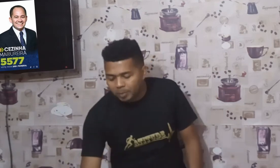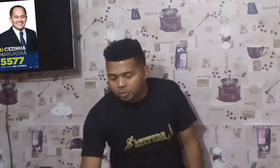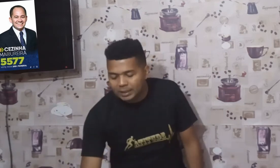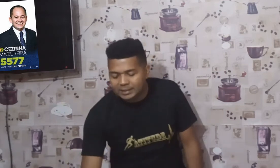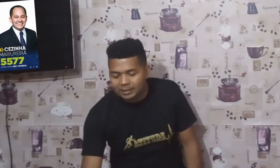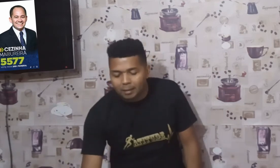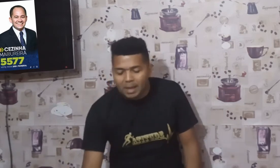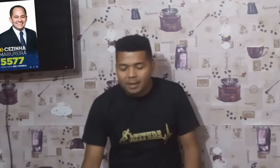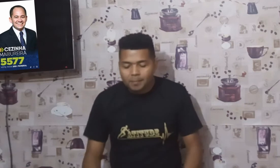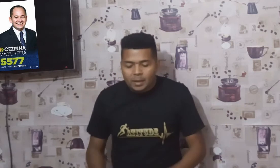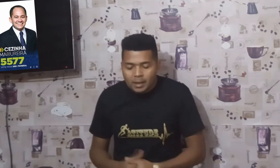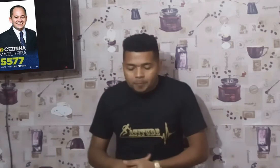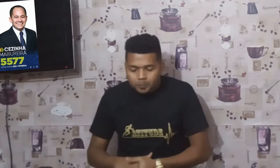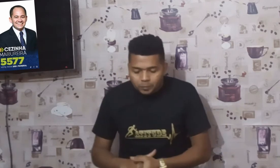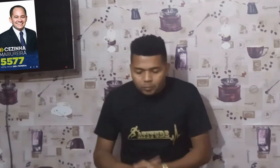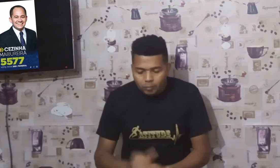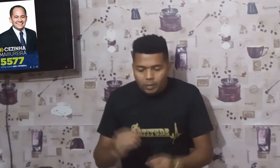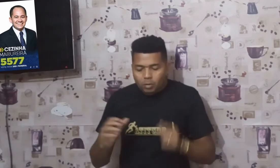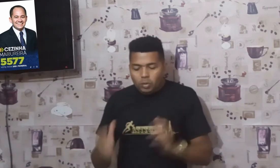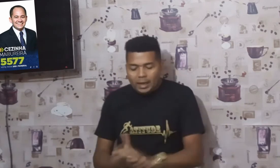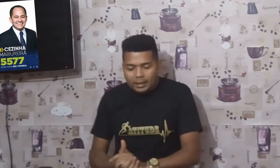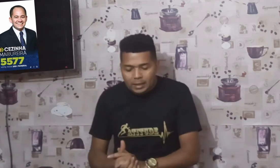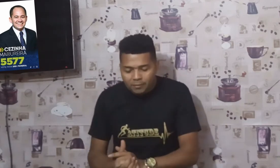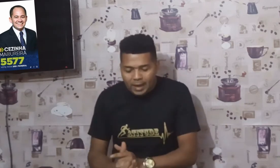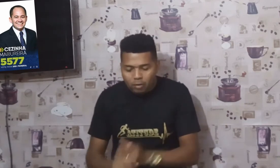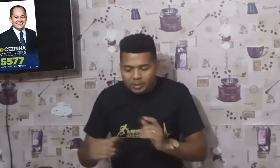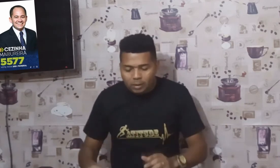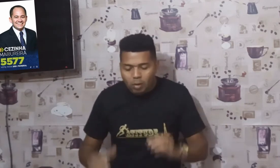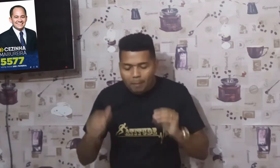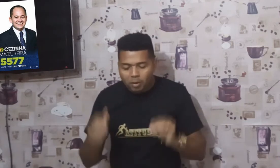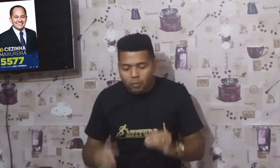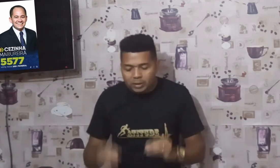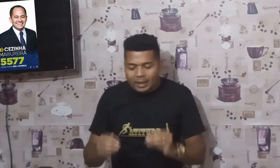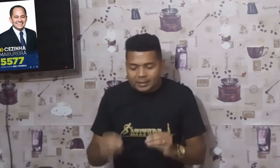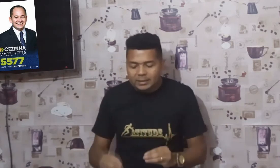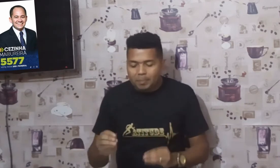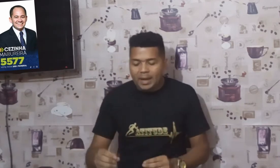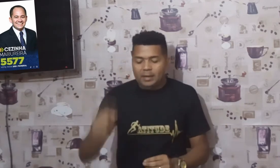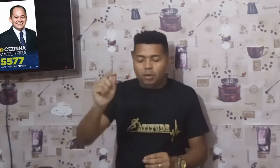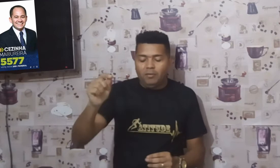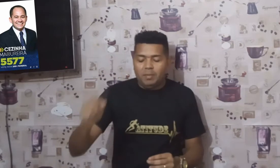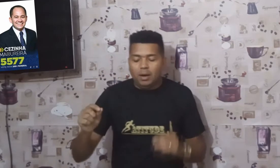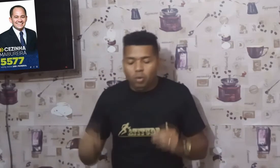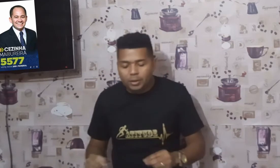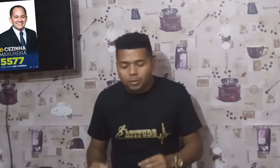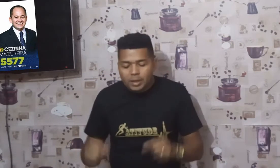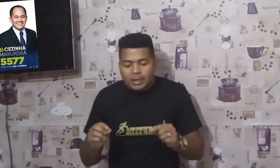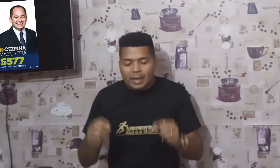pastor Cezinha. Também, o que vem a comissão aprovou, trata-se da PL 968, que